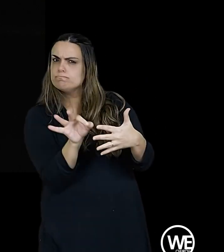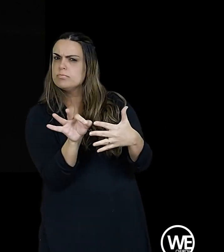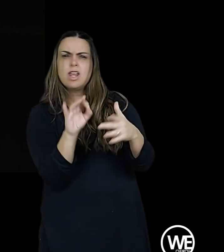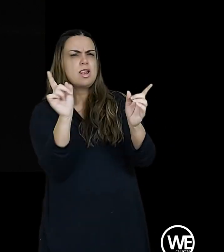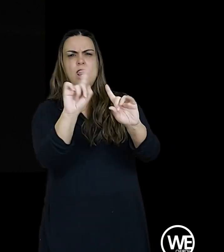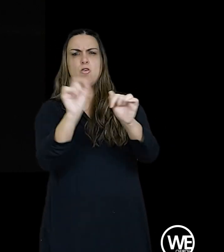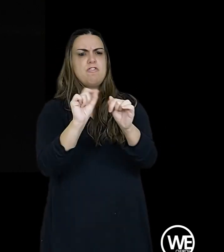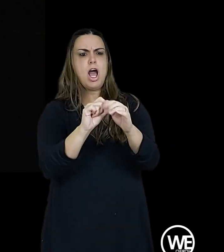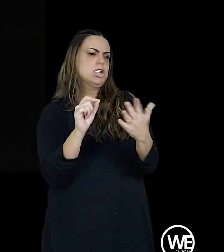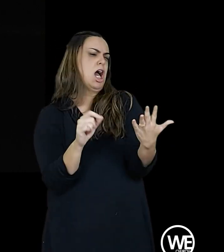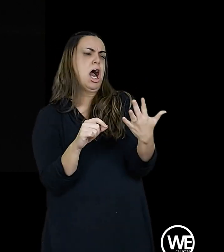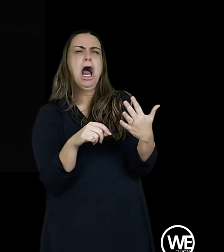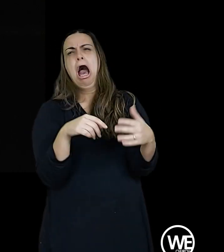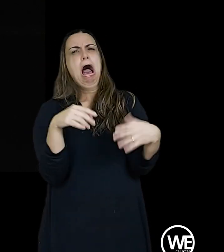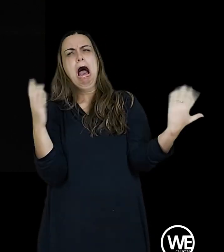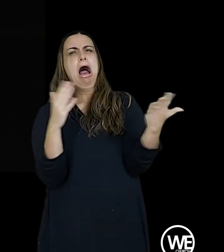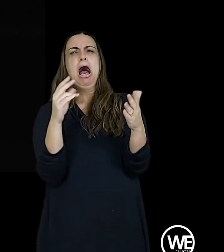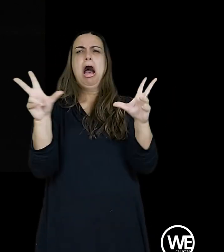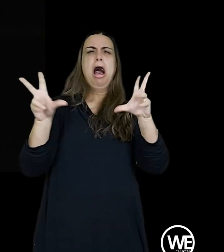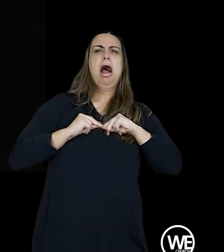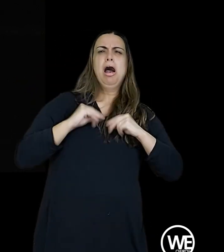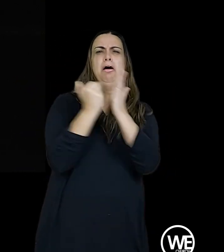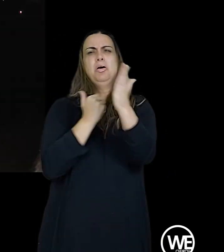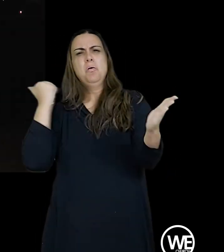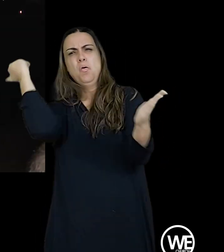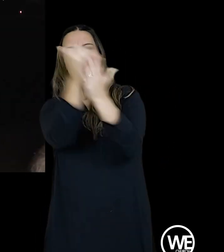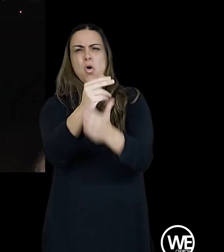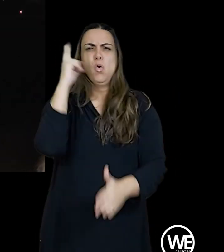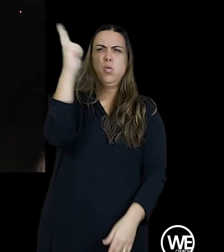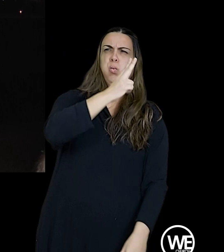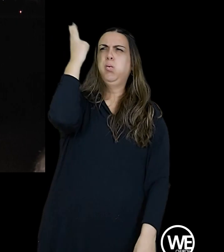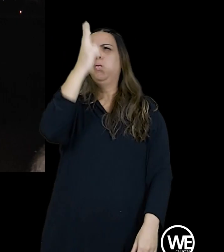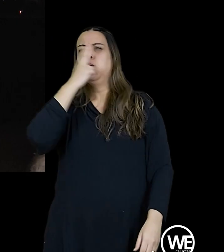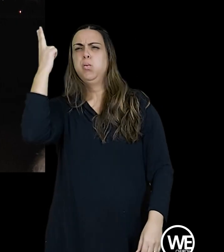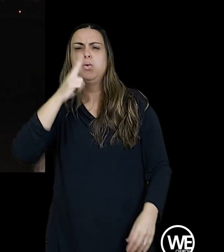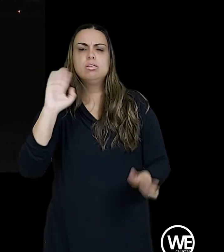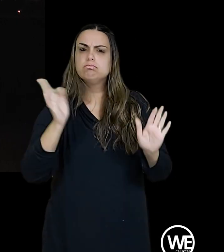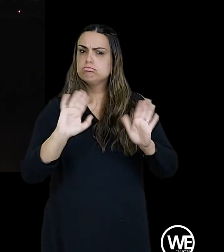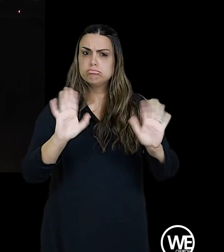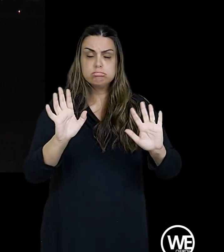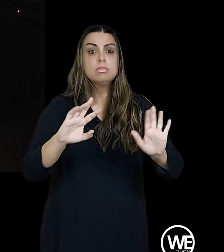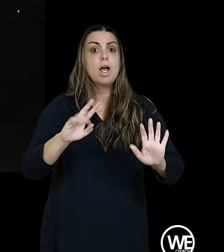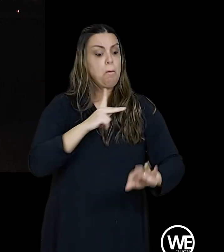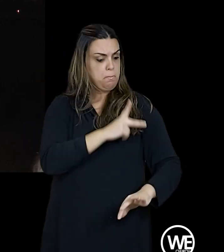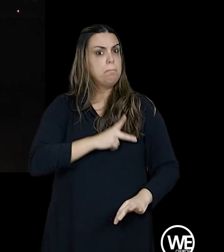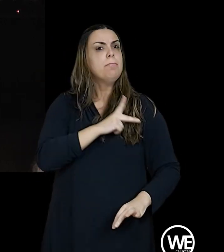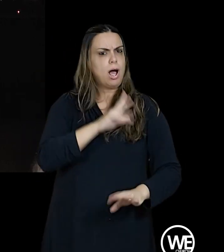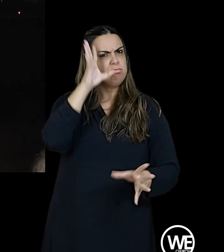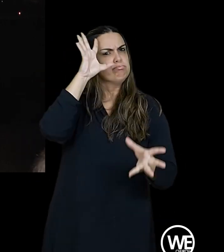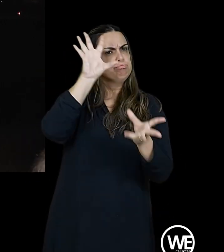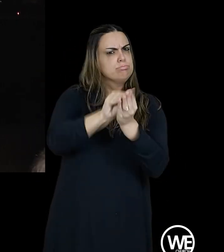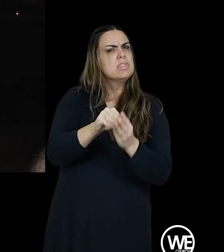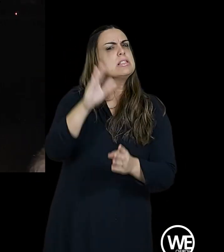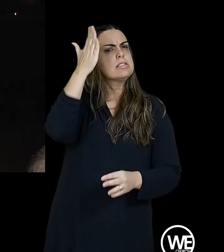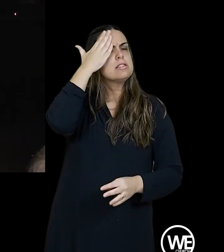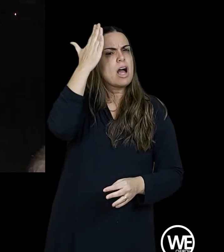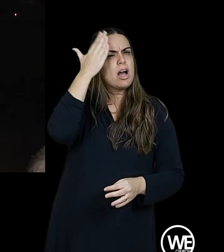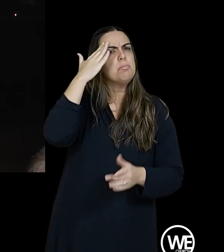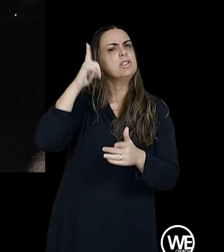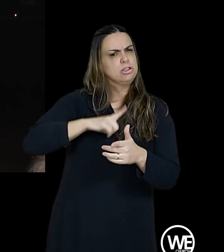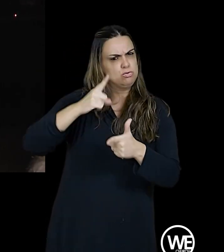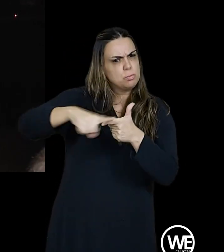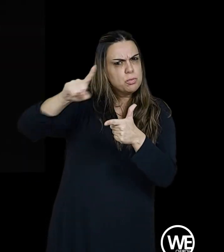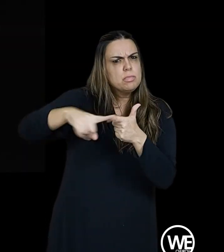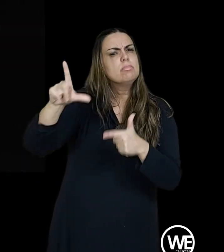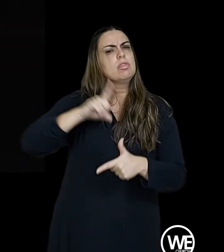Não superdimensione e nem menospreze. Paulo tinha uma realidade das suas tribulações. Ele tinha uma leitura e